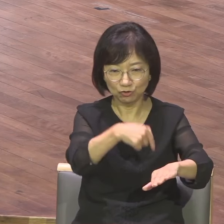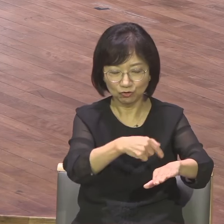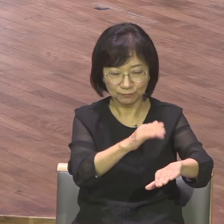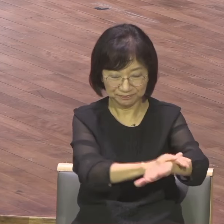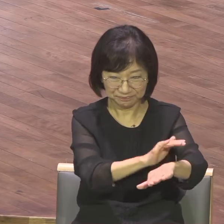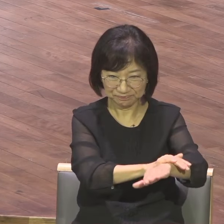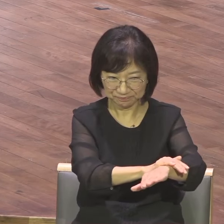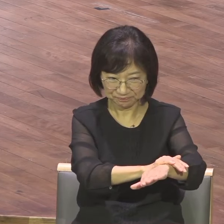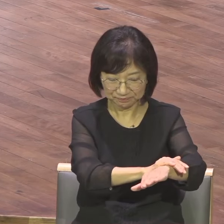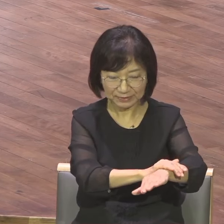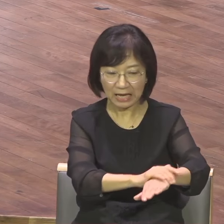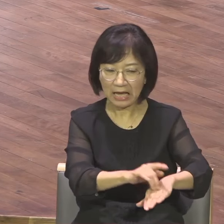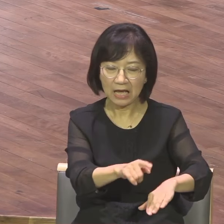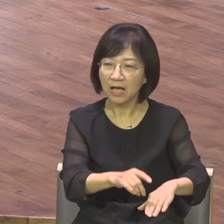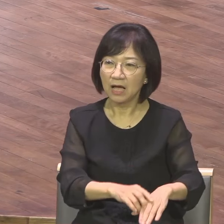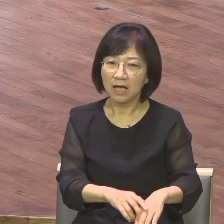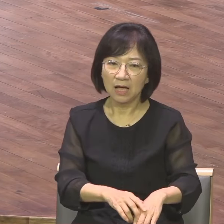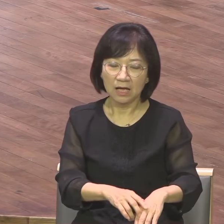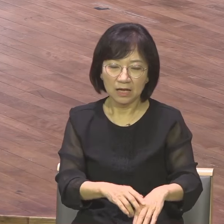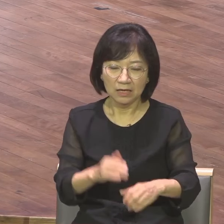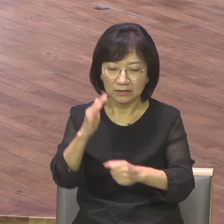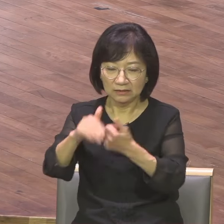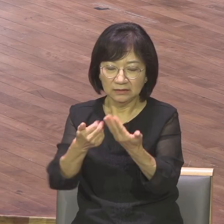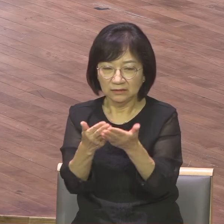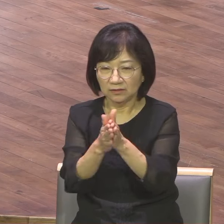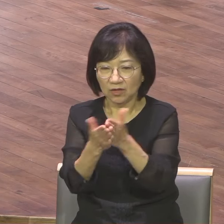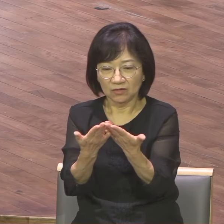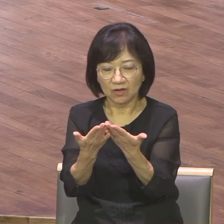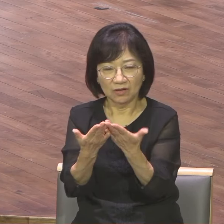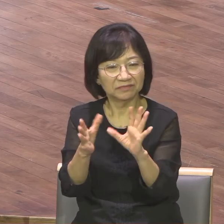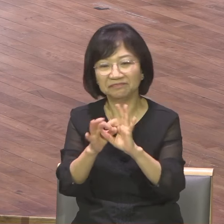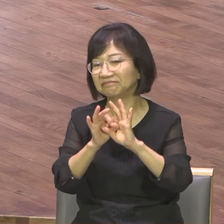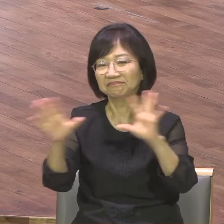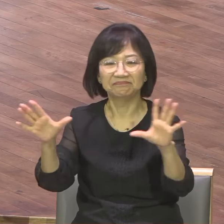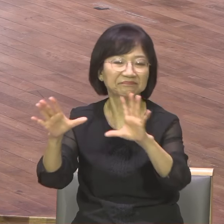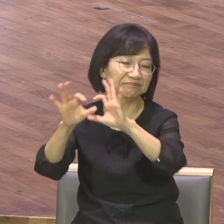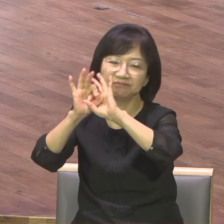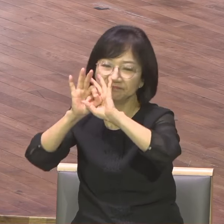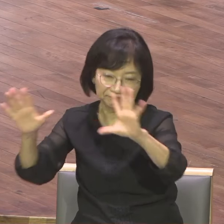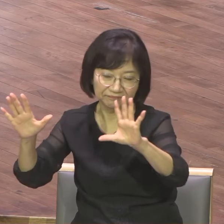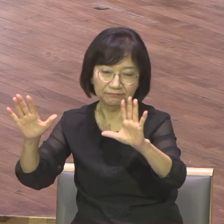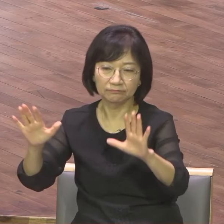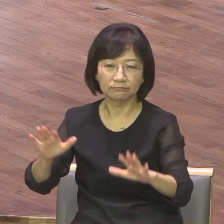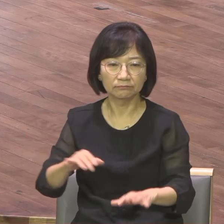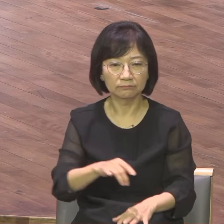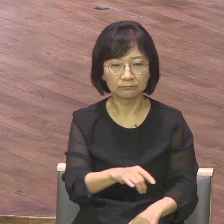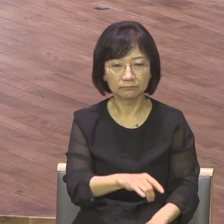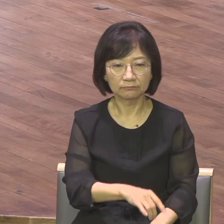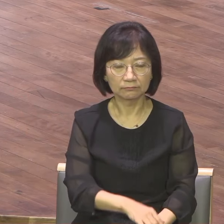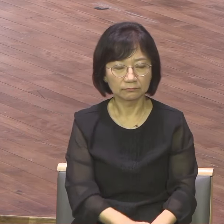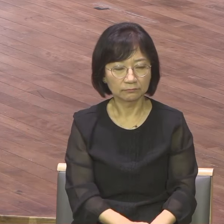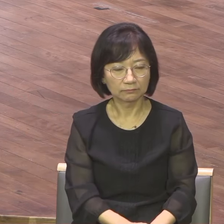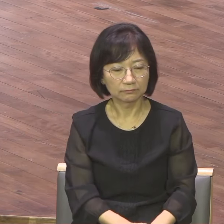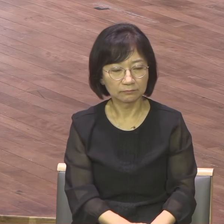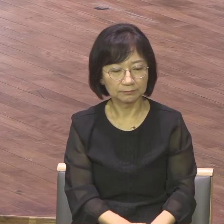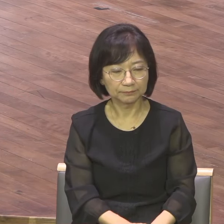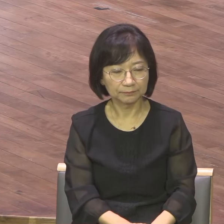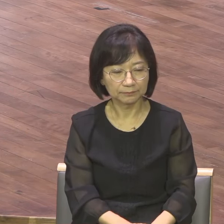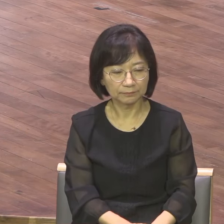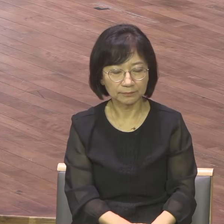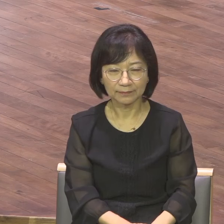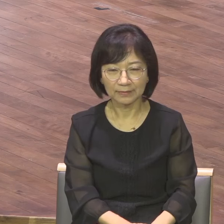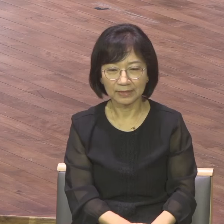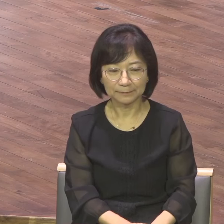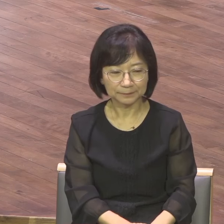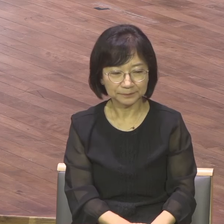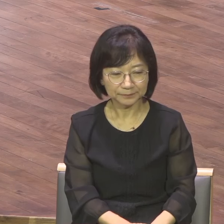통과합니다. 비성경적. 나는 솔직히 인간적으로 해리슨이 좋아요. 인간 해리슨 여자가